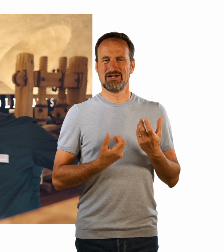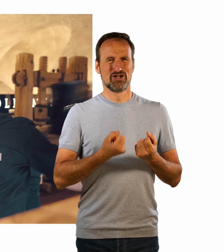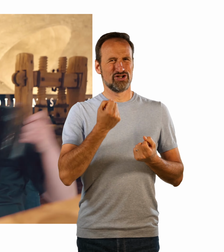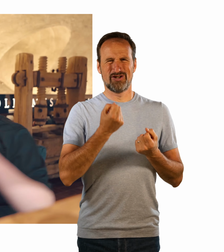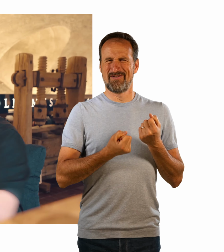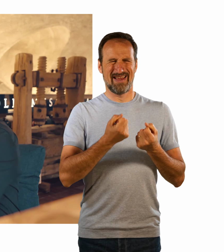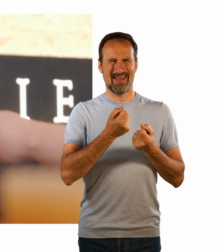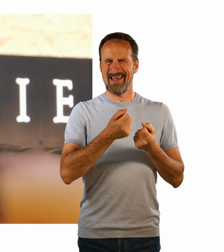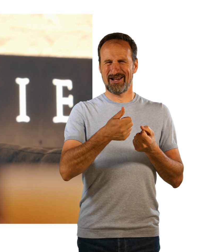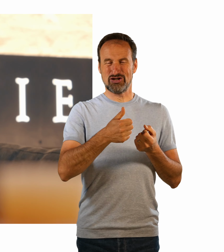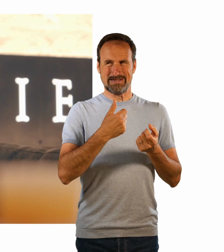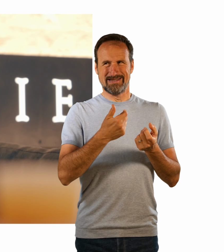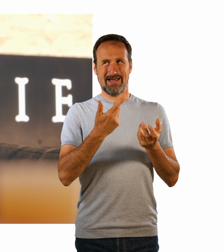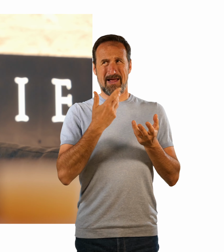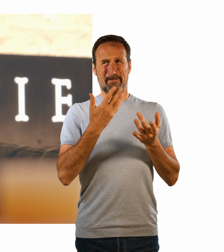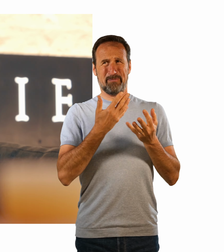unheimlich schwer anschätzen.